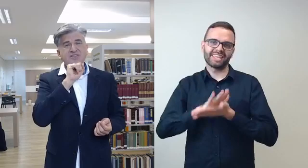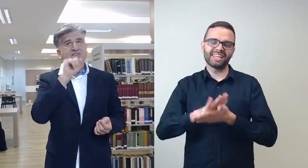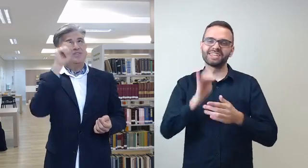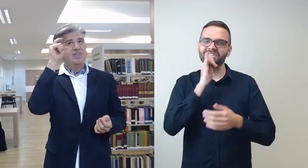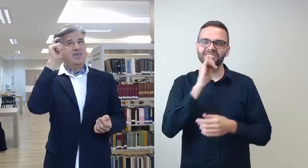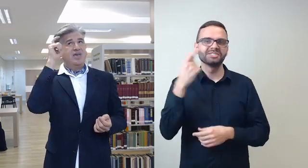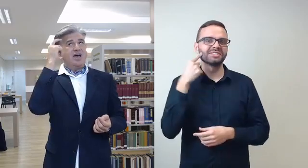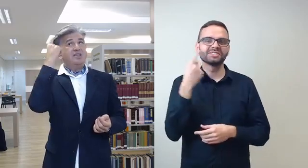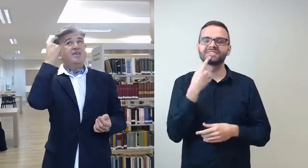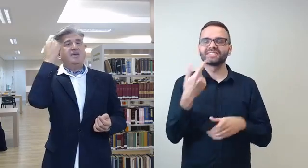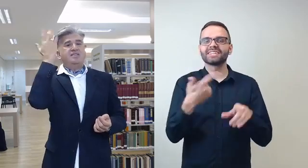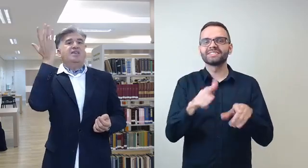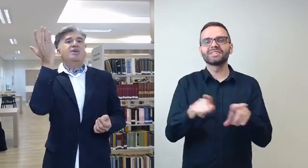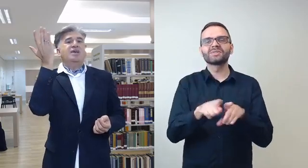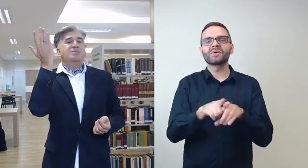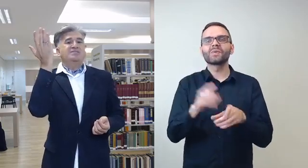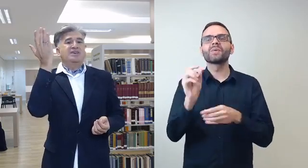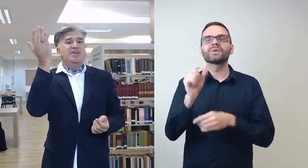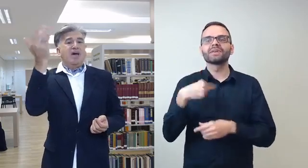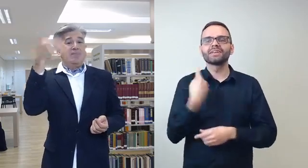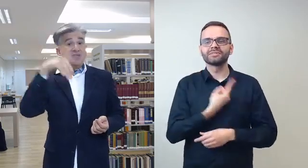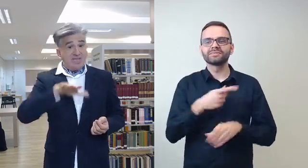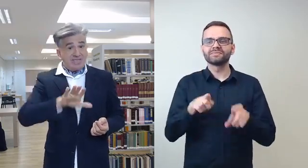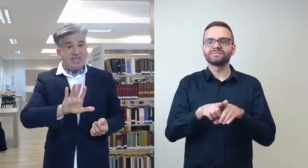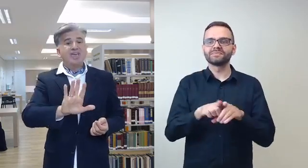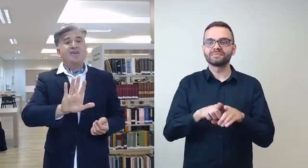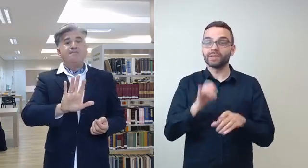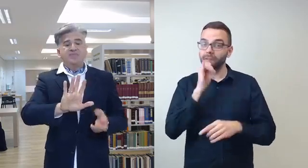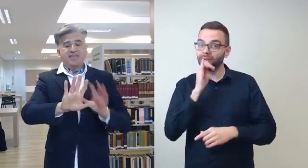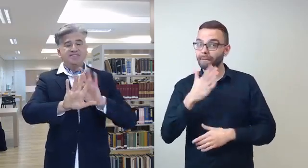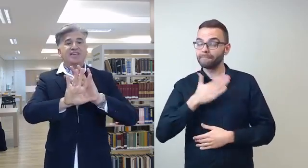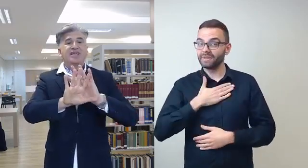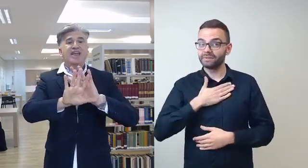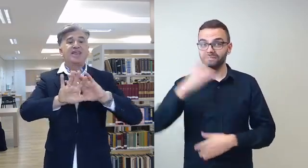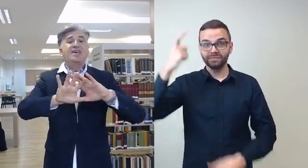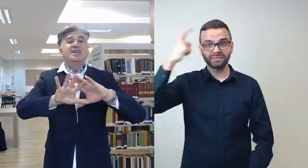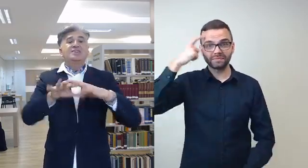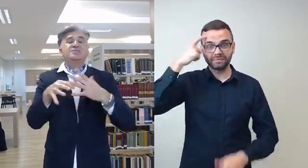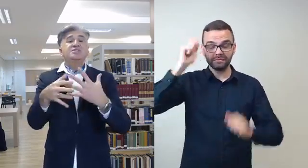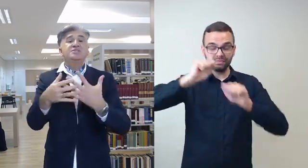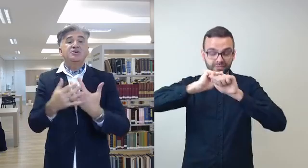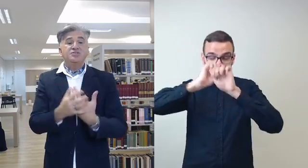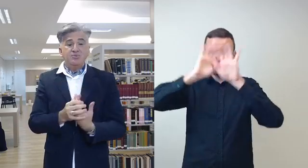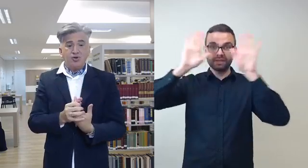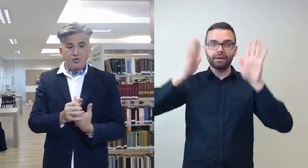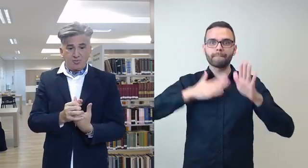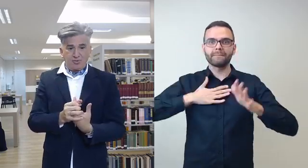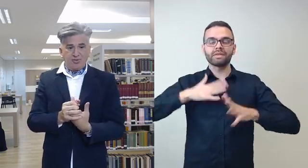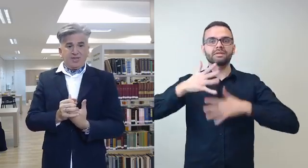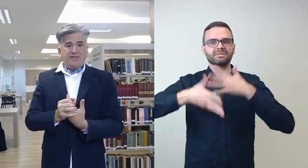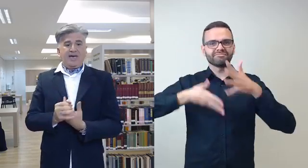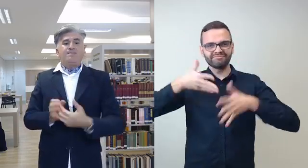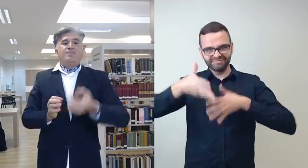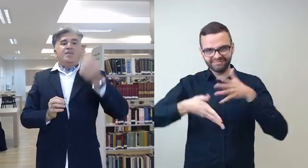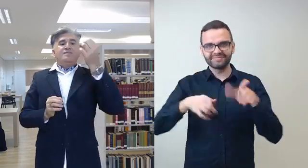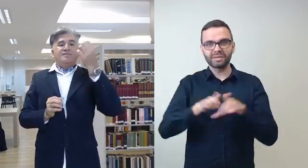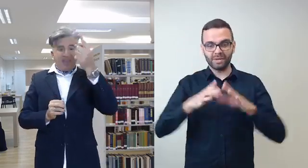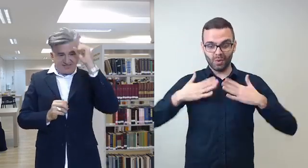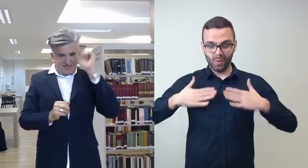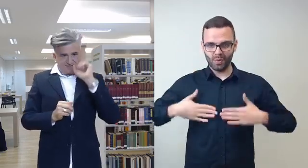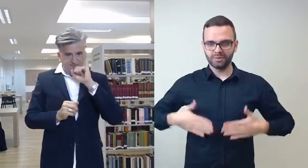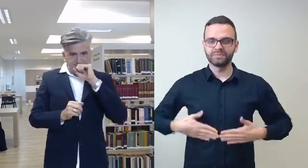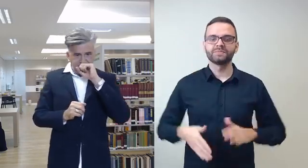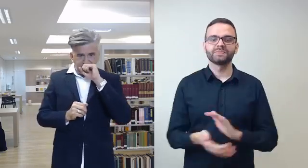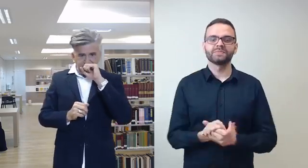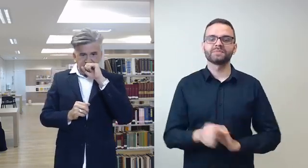obrigação de entender a ideia que está na minha cabeça. A minha ideia tem que estar clara nas minhas mãos e no meu corpo. Tá?